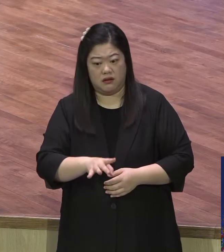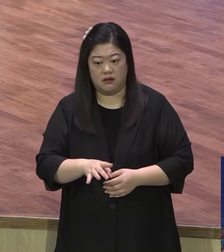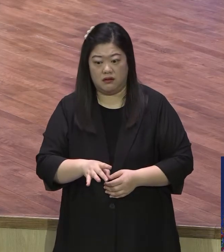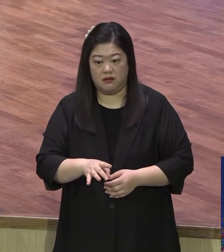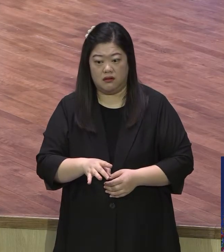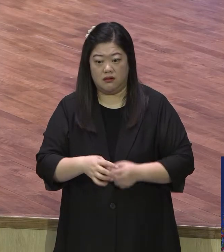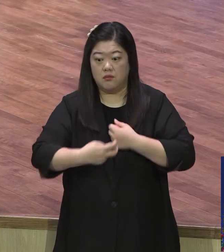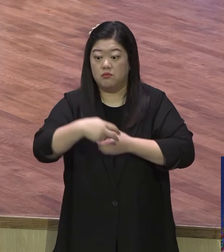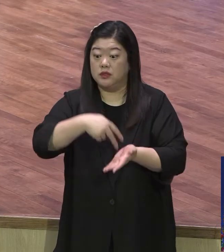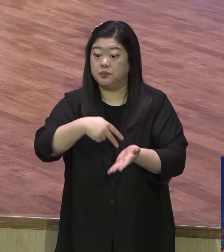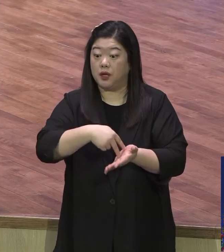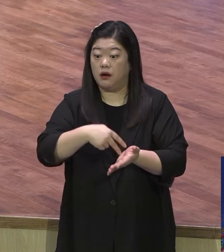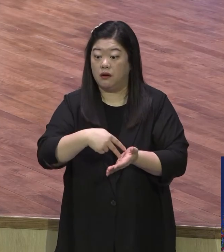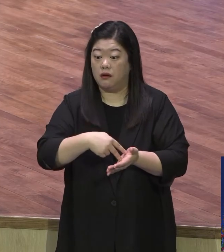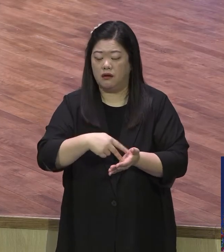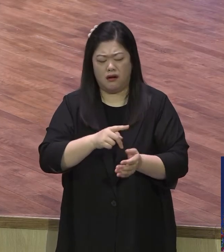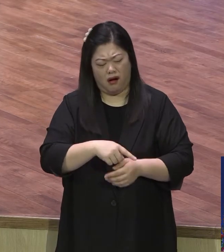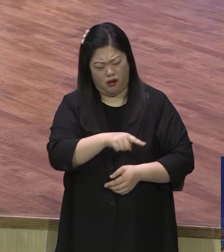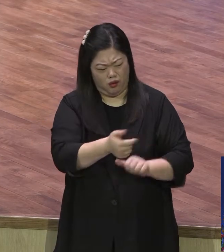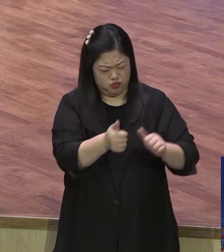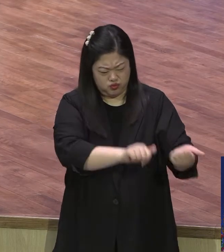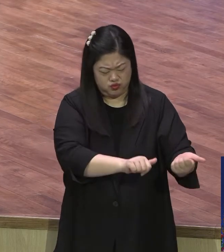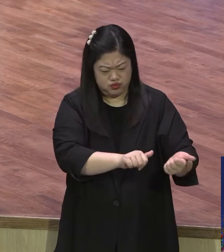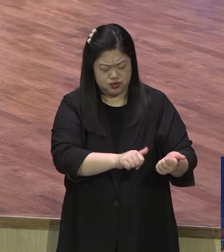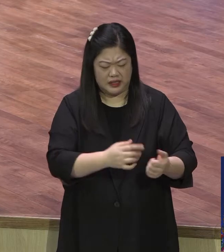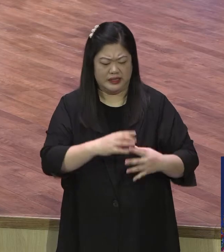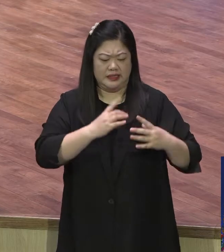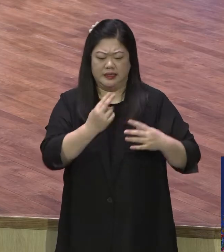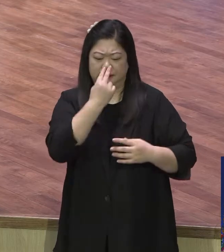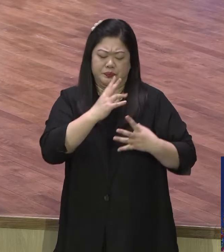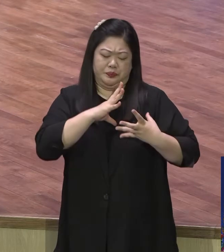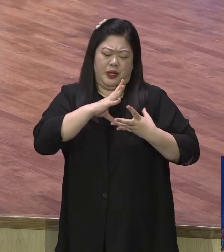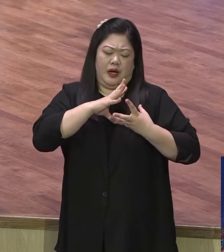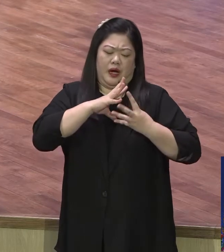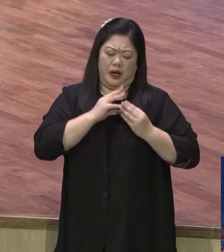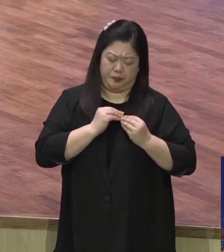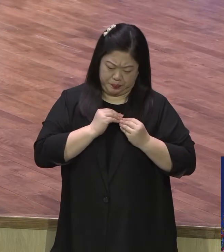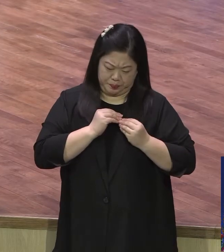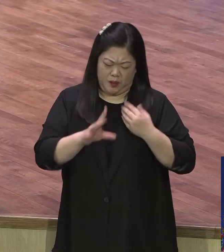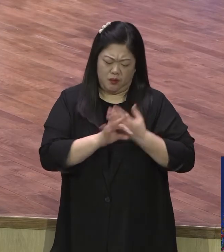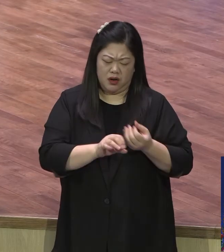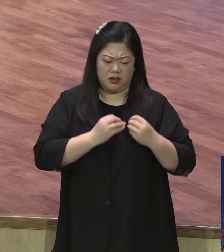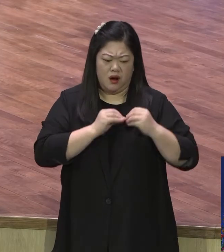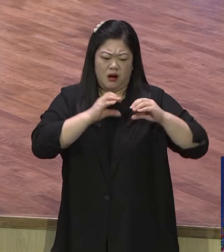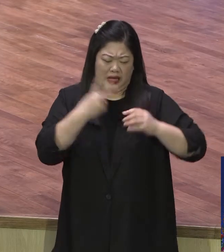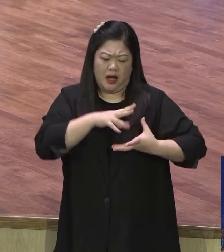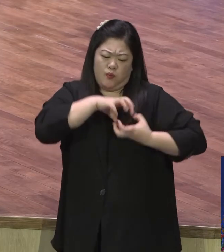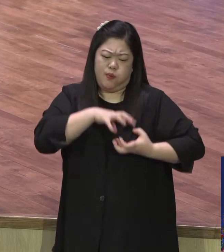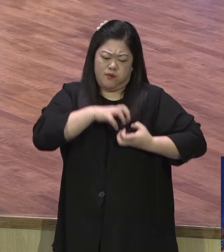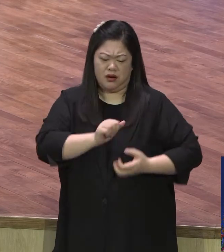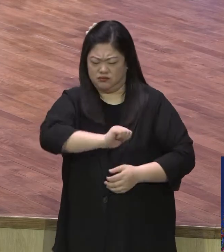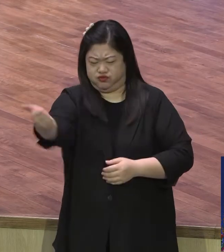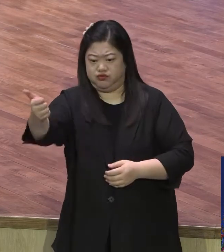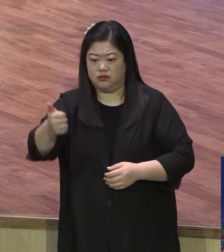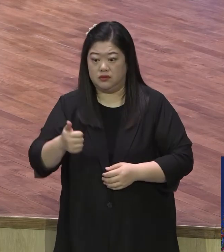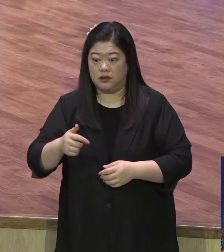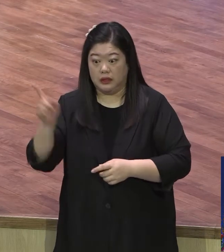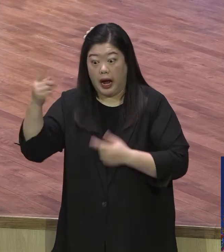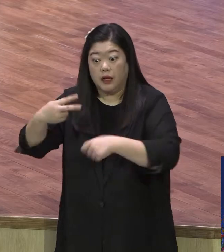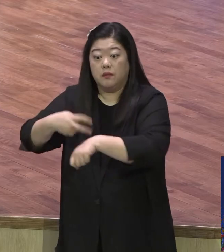하나님이 죽은 자 가운데서 그를 살리신지라 4경전 17장 대산립과 아덴 전도